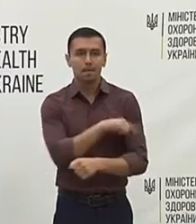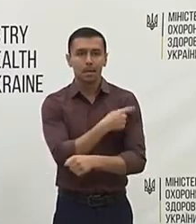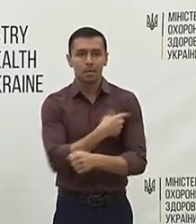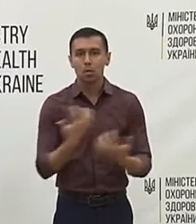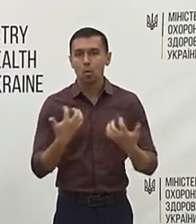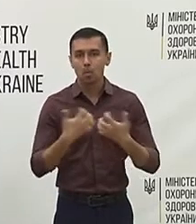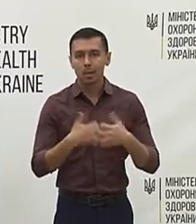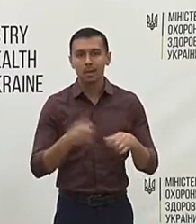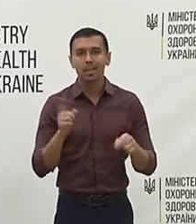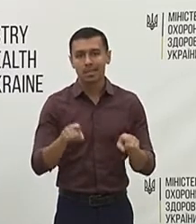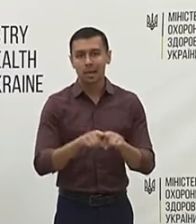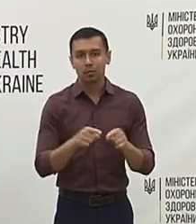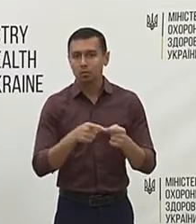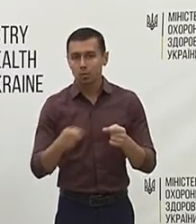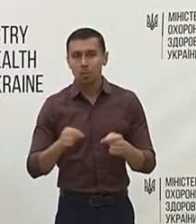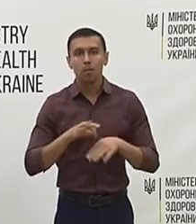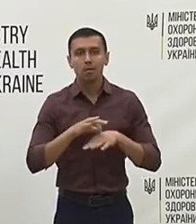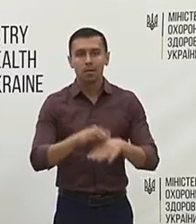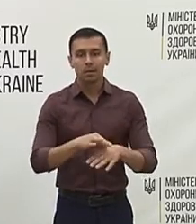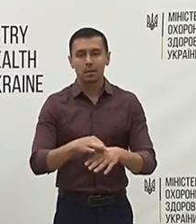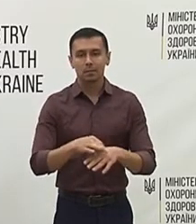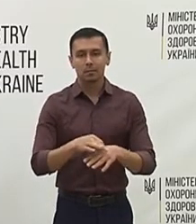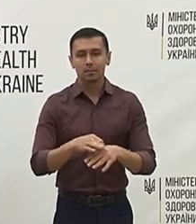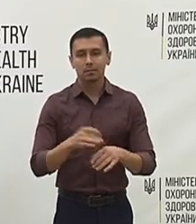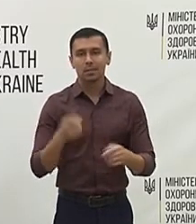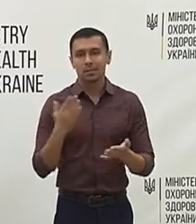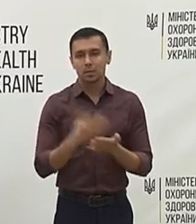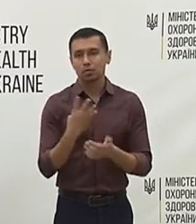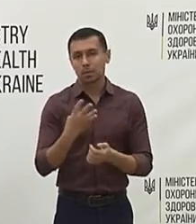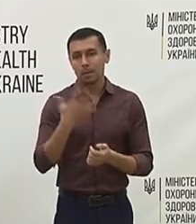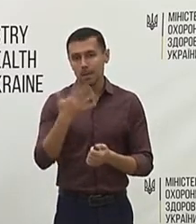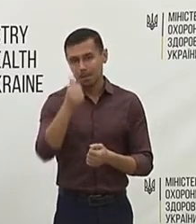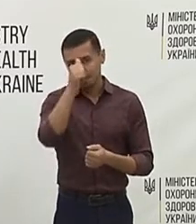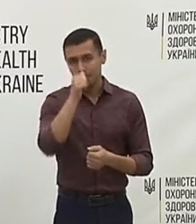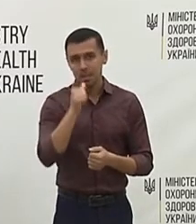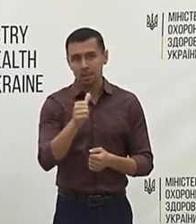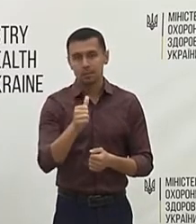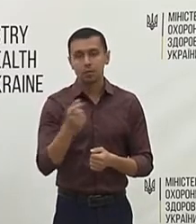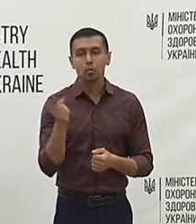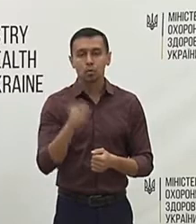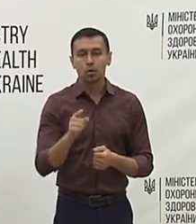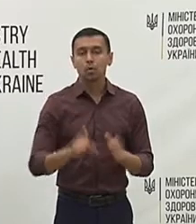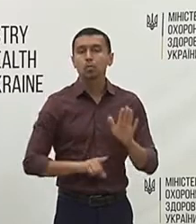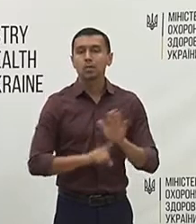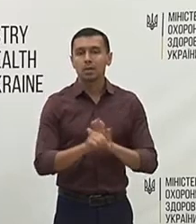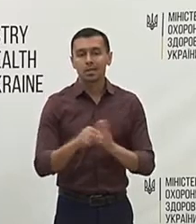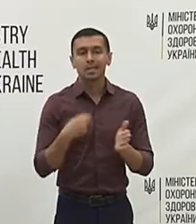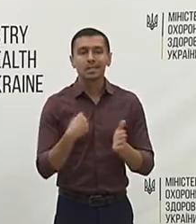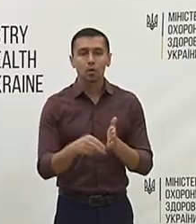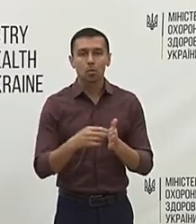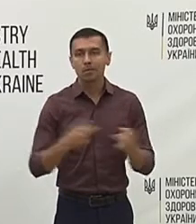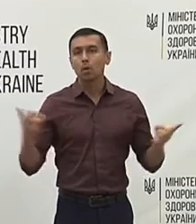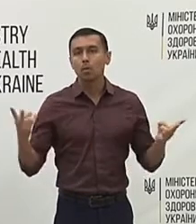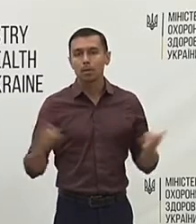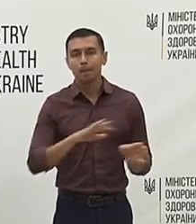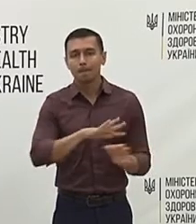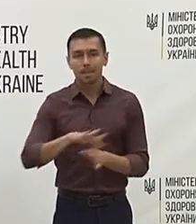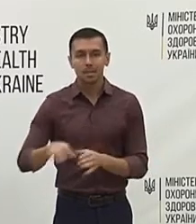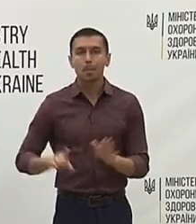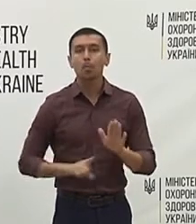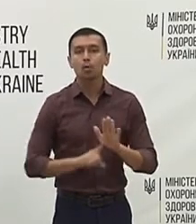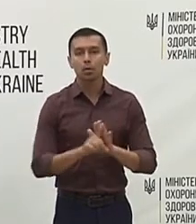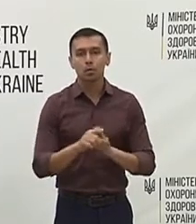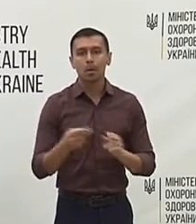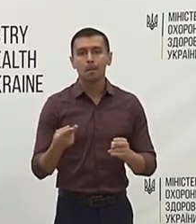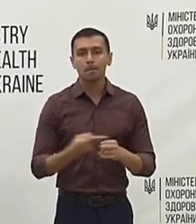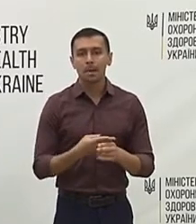медичного обладнання, також строк проведення процедур складає 4-5 місяців, тож розпочинати закупівлі необхідно після